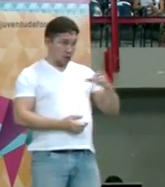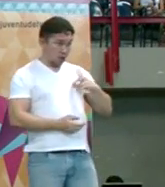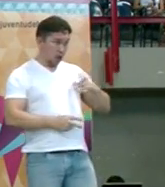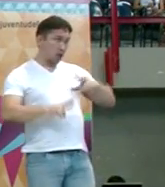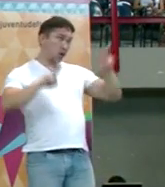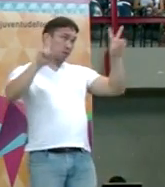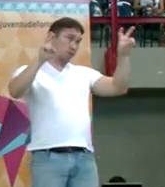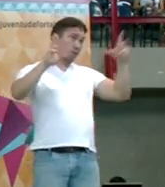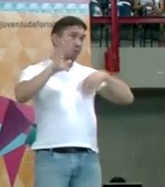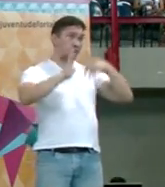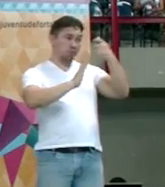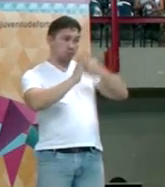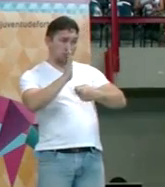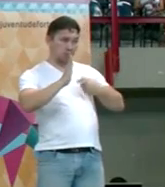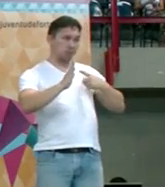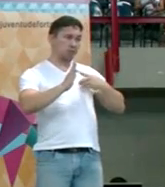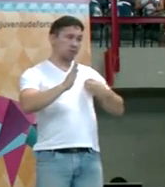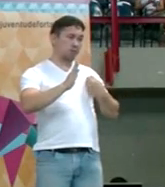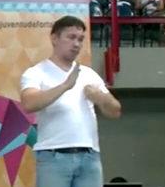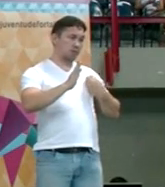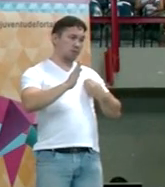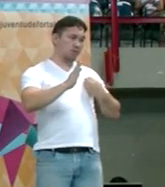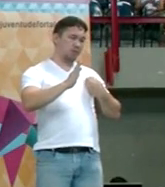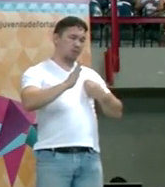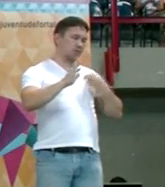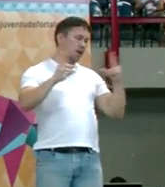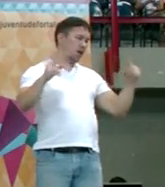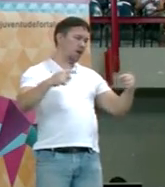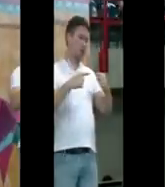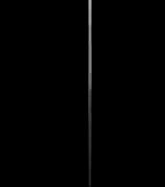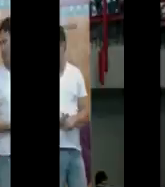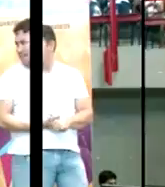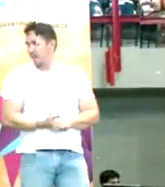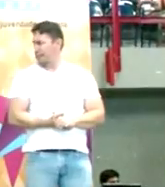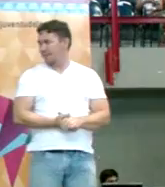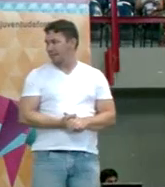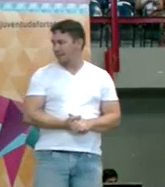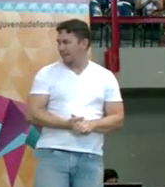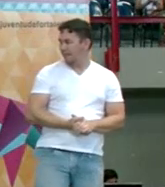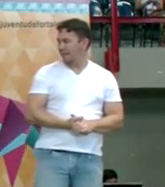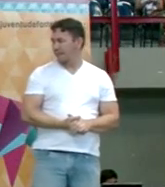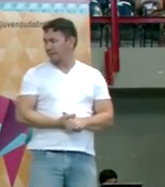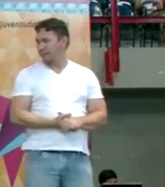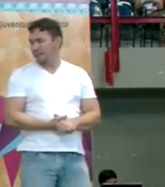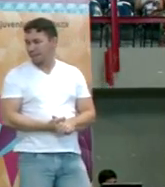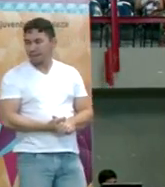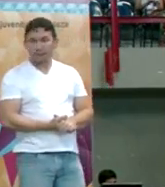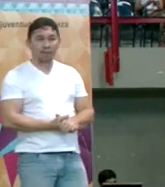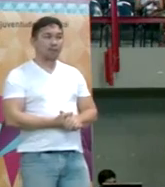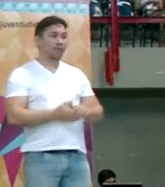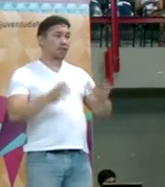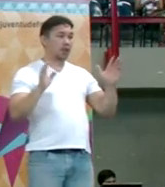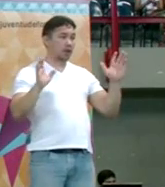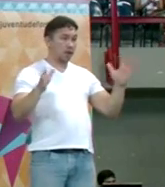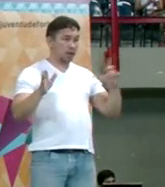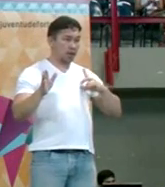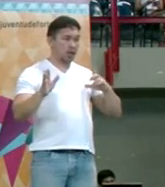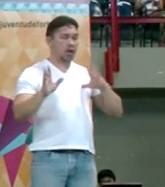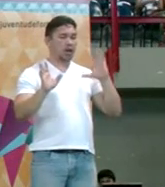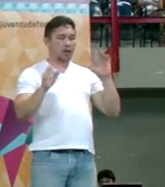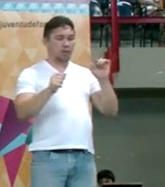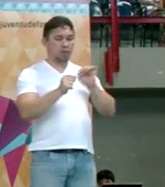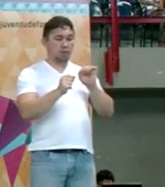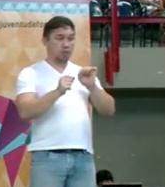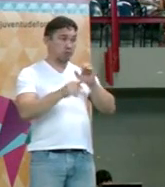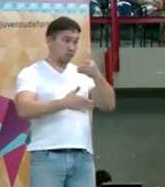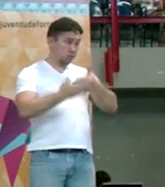do tema da redação da maioridade penal cair no Enem? A mesma pergunta, sim. Mesmo já sendo aplicado